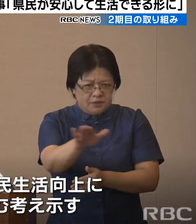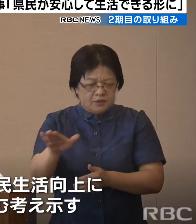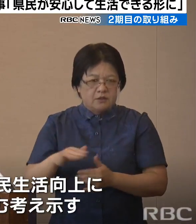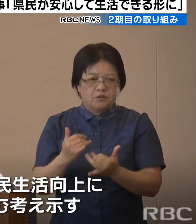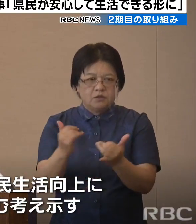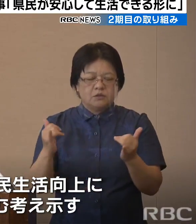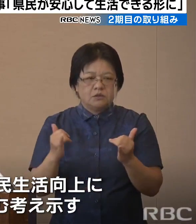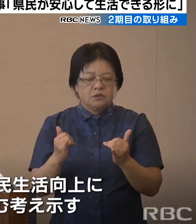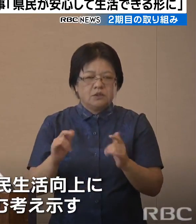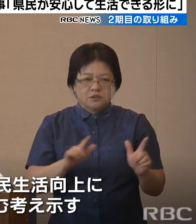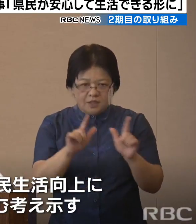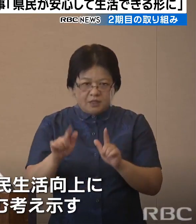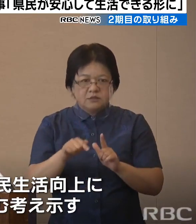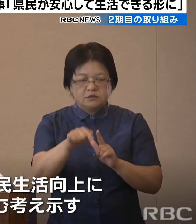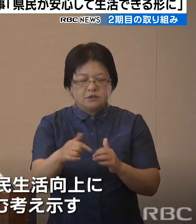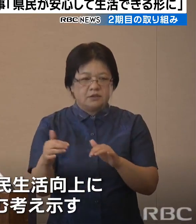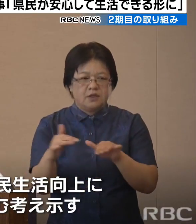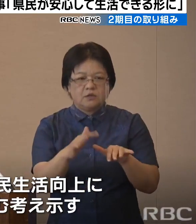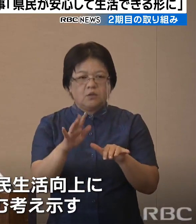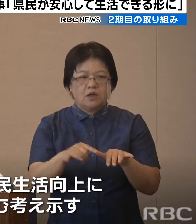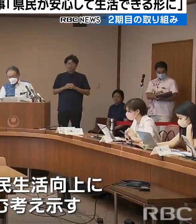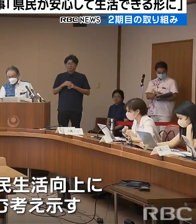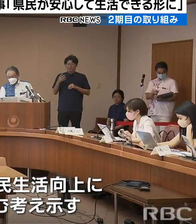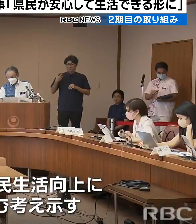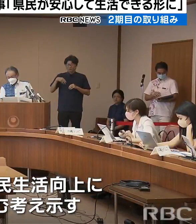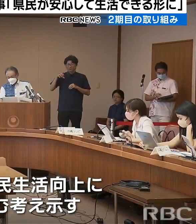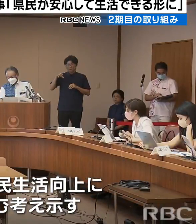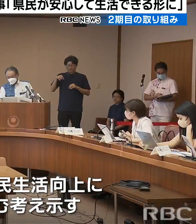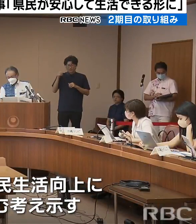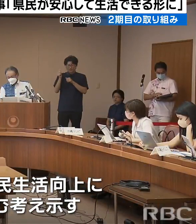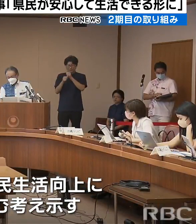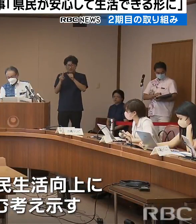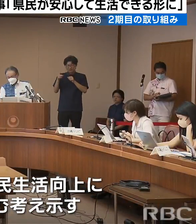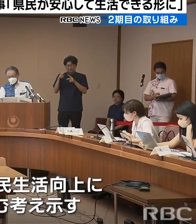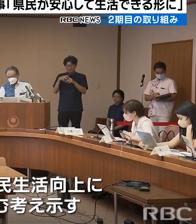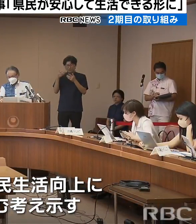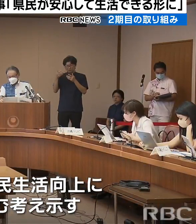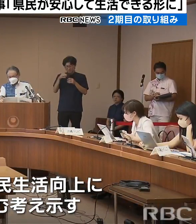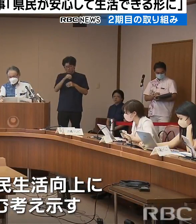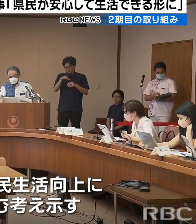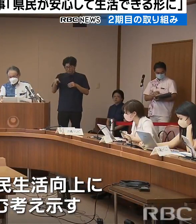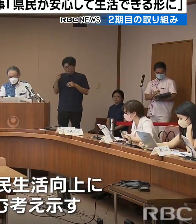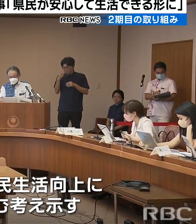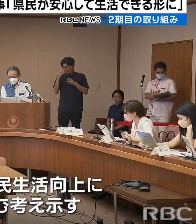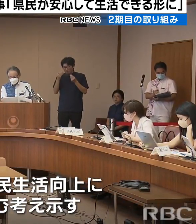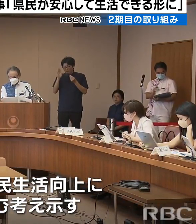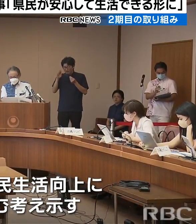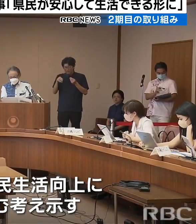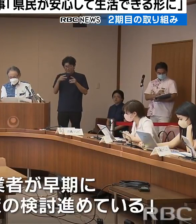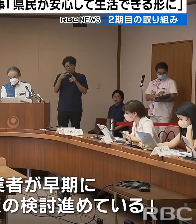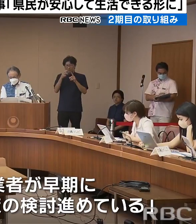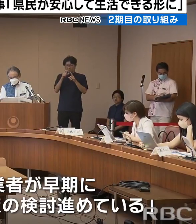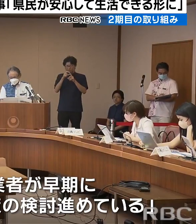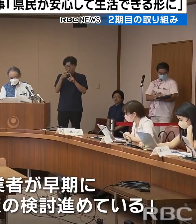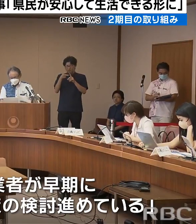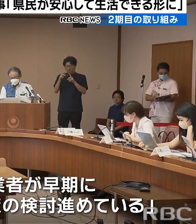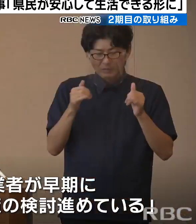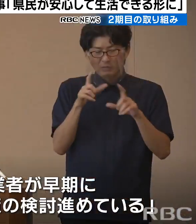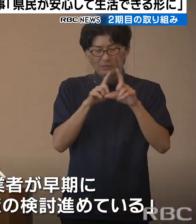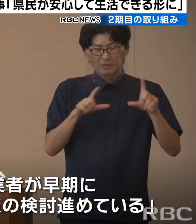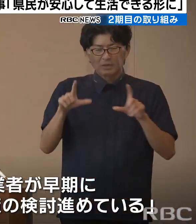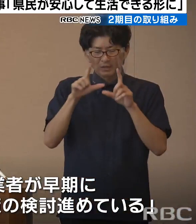生活の向上に優先的に取り組んでいく考えを示しましたこの中からの立て直しについては